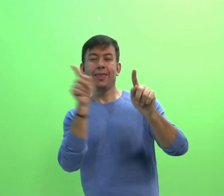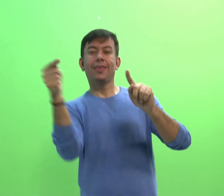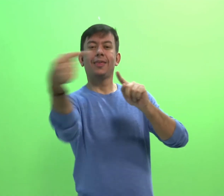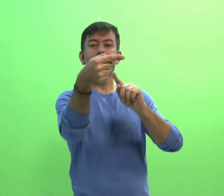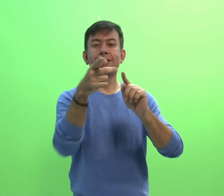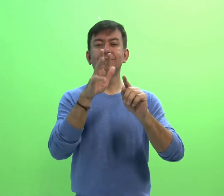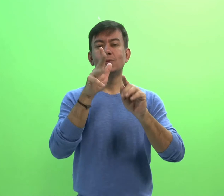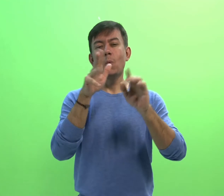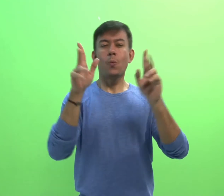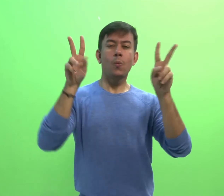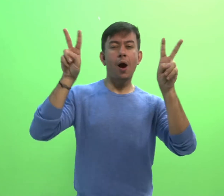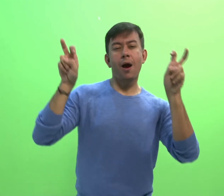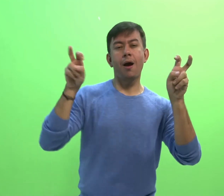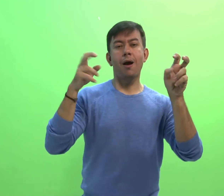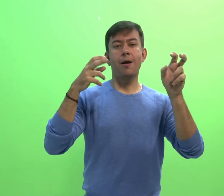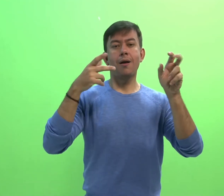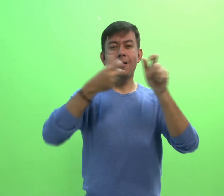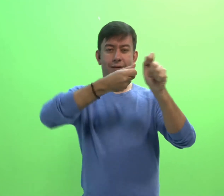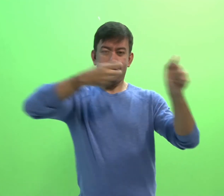Como se fosse um arco.